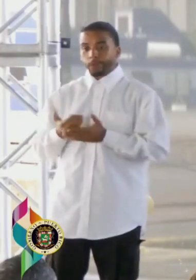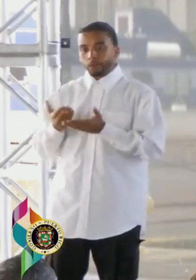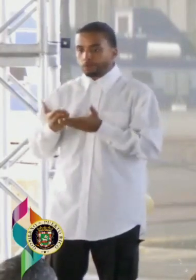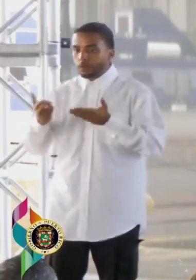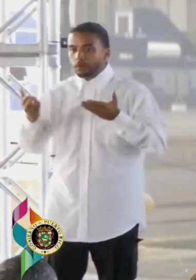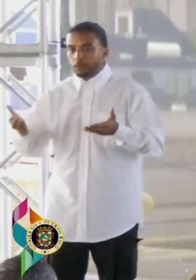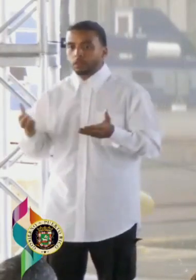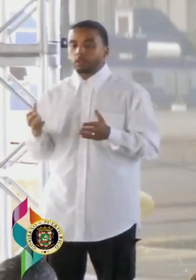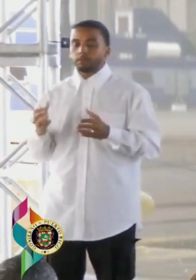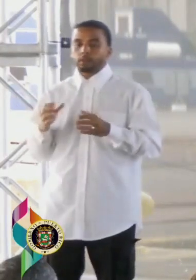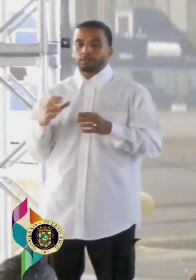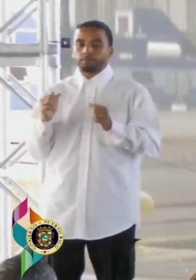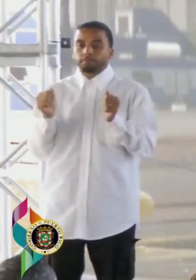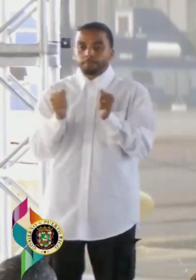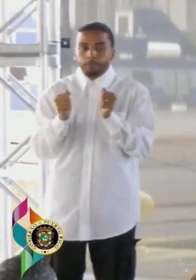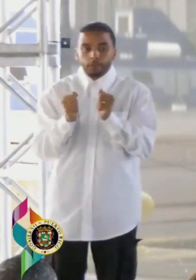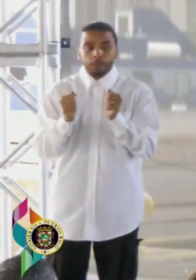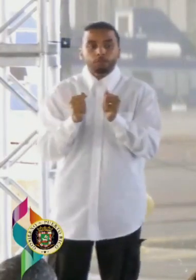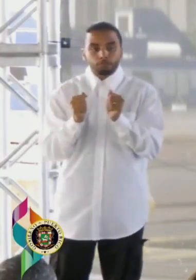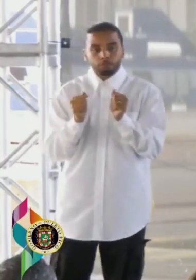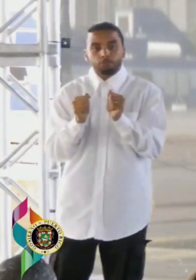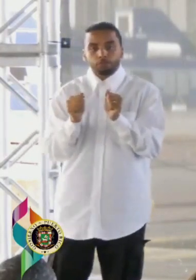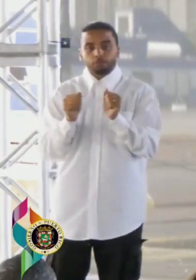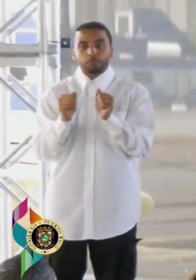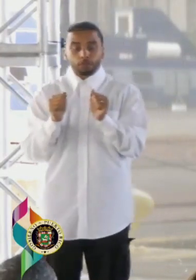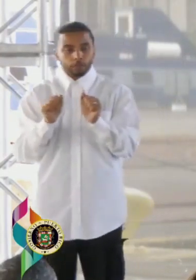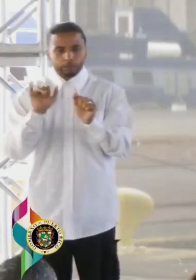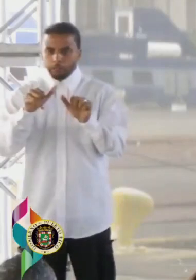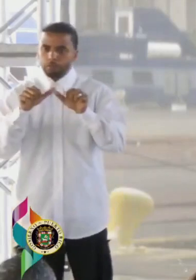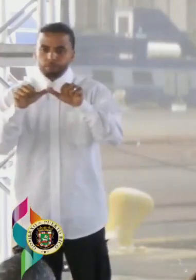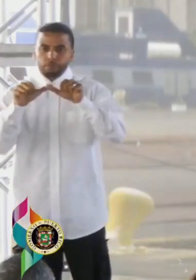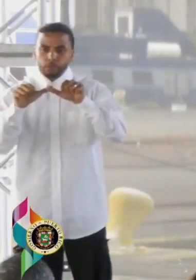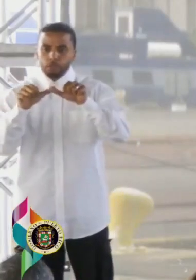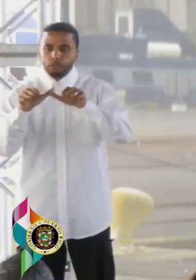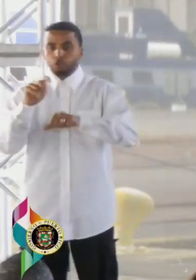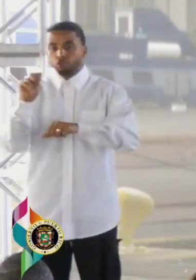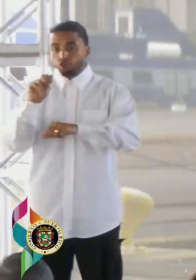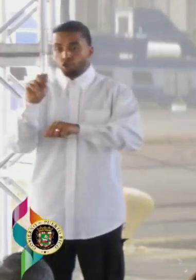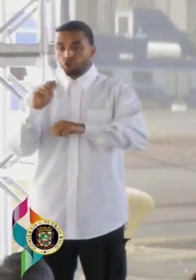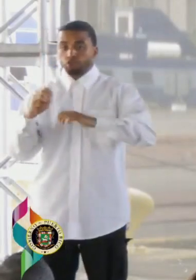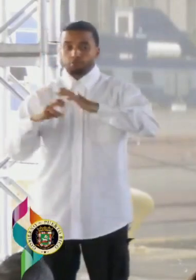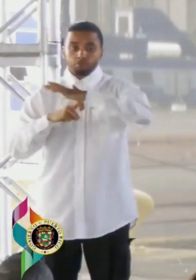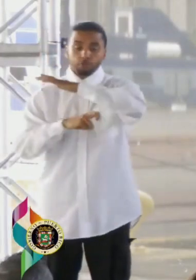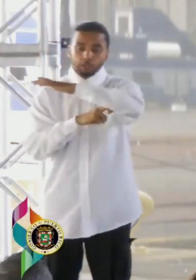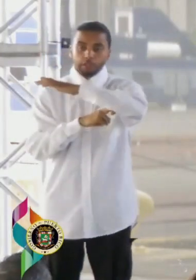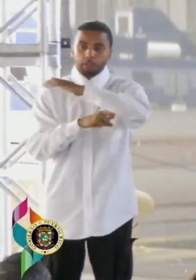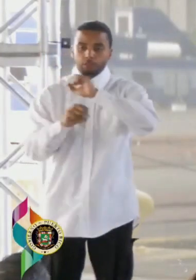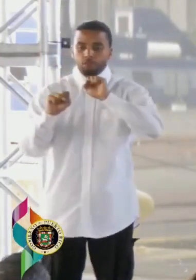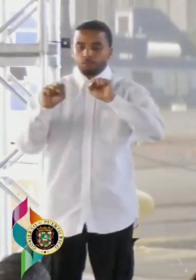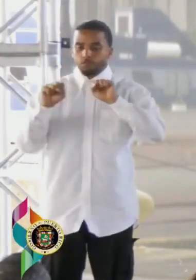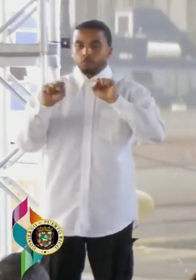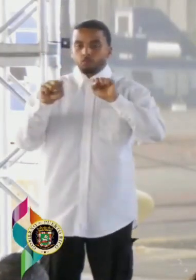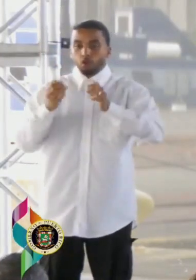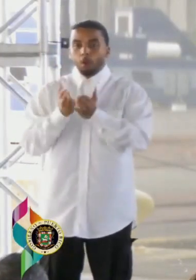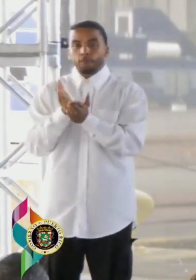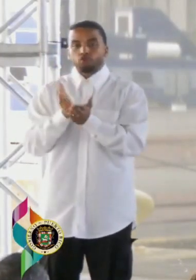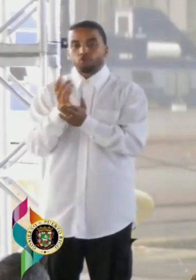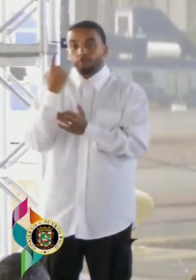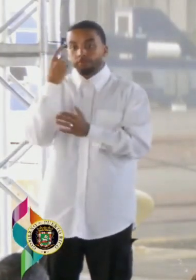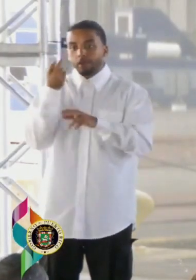refrigerada y eso eso va a continuar si acaso aquí trailer Bridge va a tener la oportunidad duplicar prácticamente